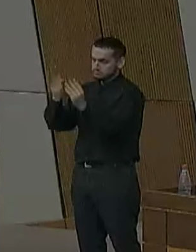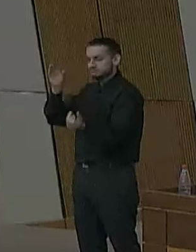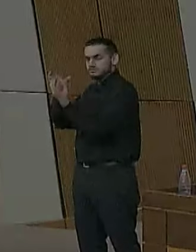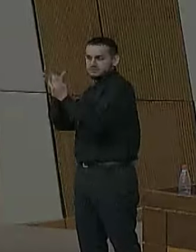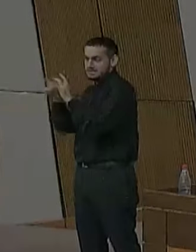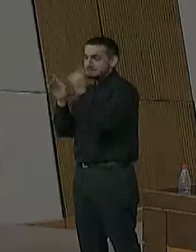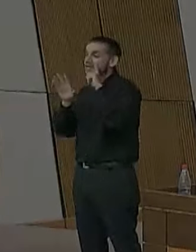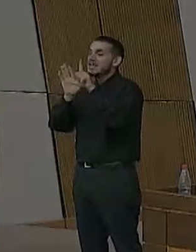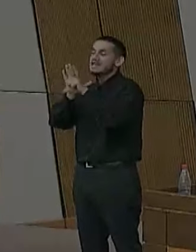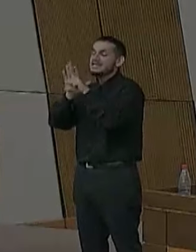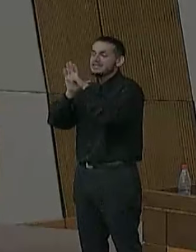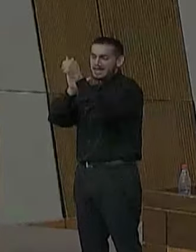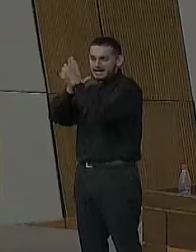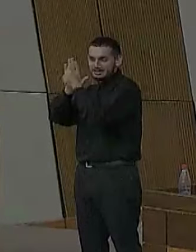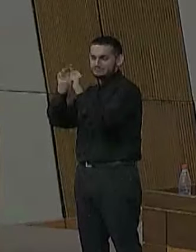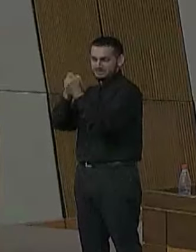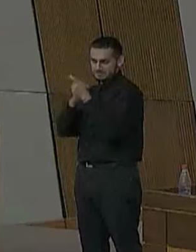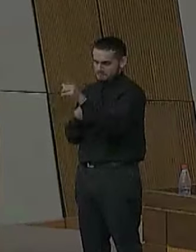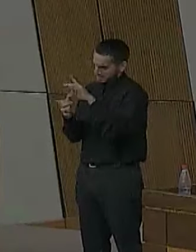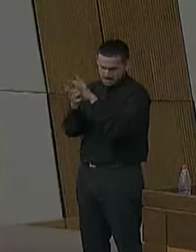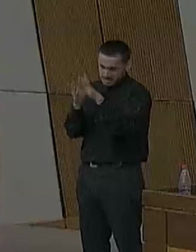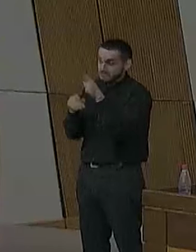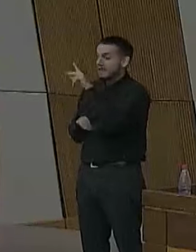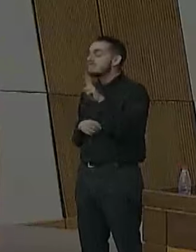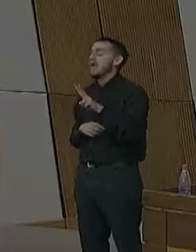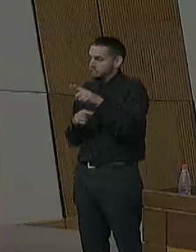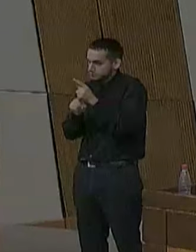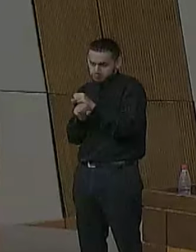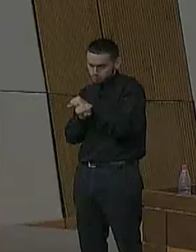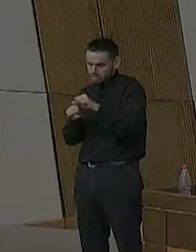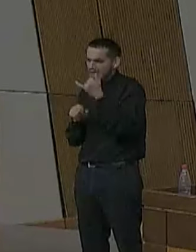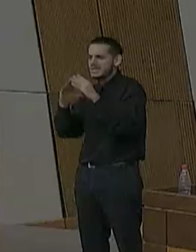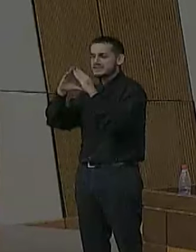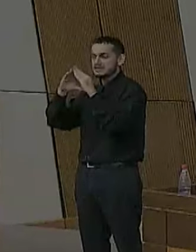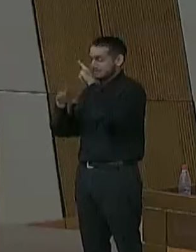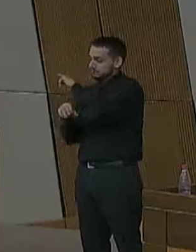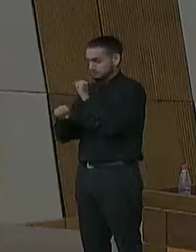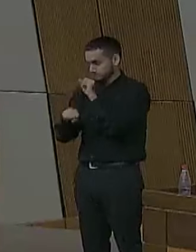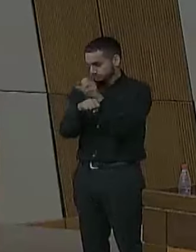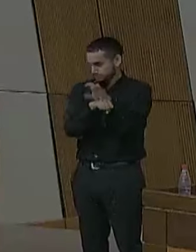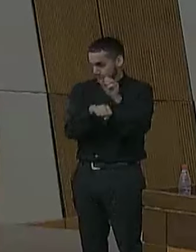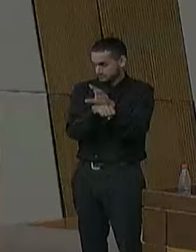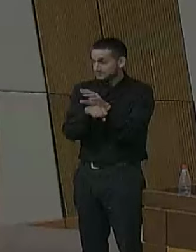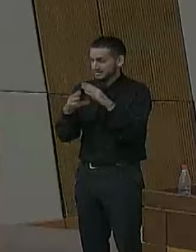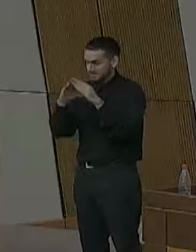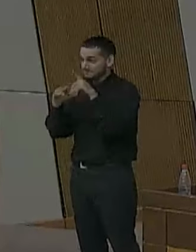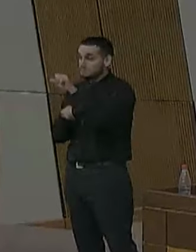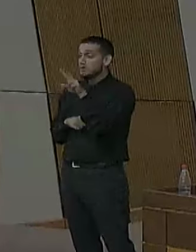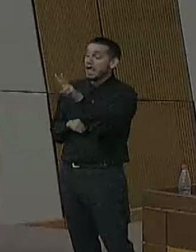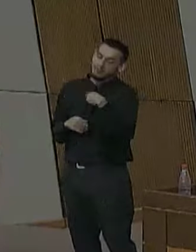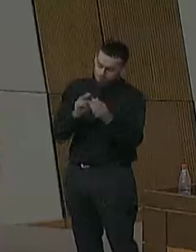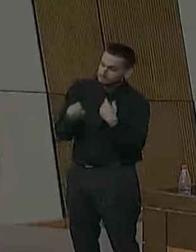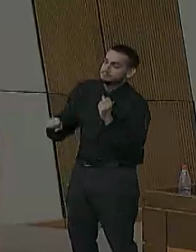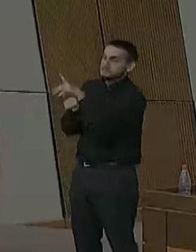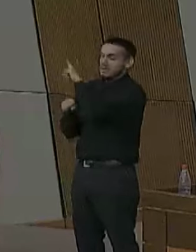ley y hacer las comparaciones. Entonces, todos esos mecanismos vamos a estar utilizando como para recibir, digamos, la